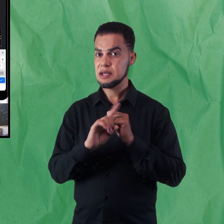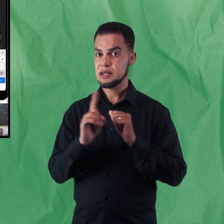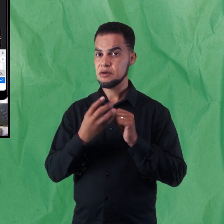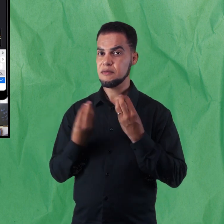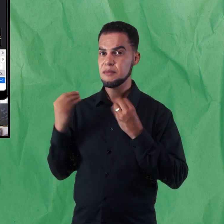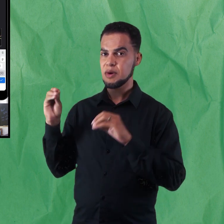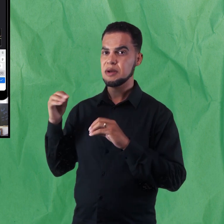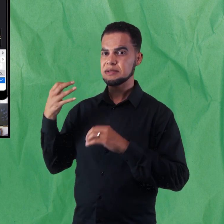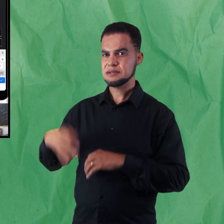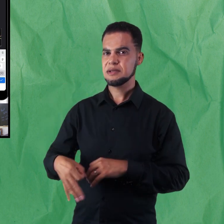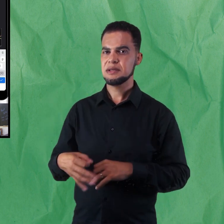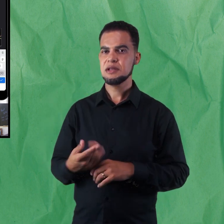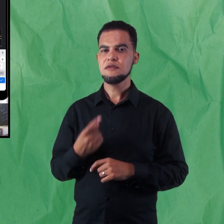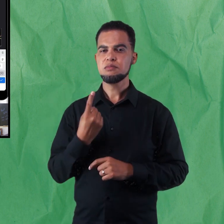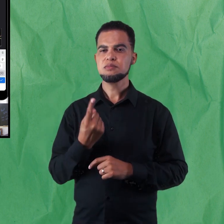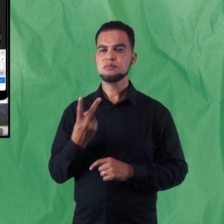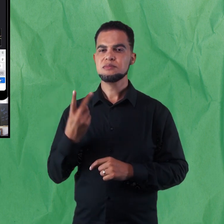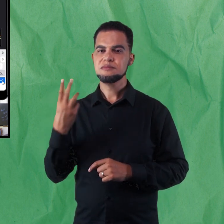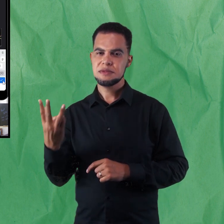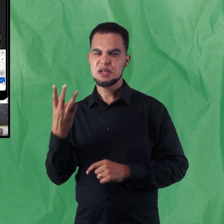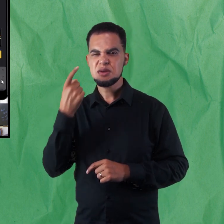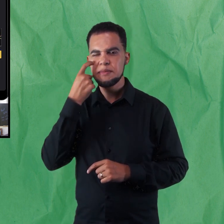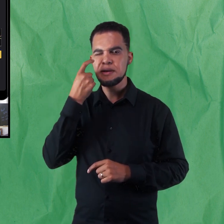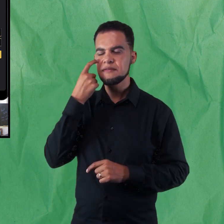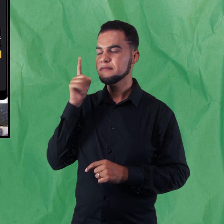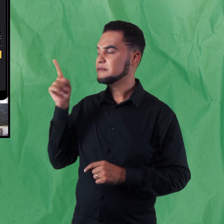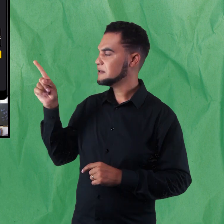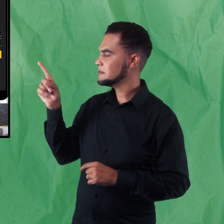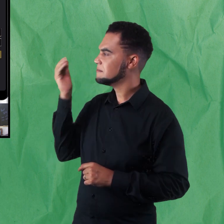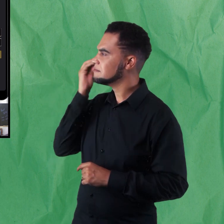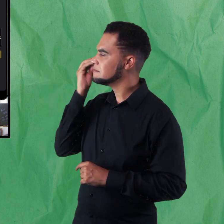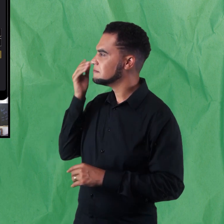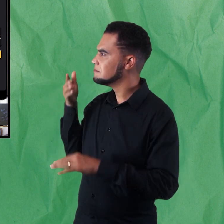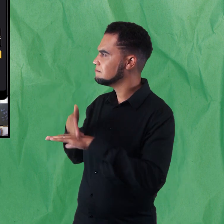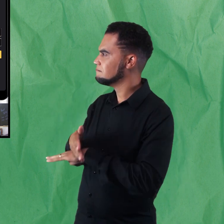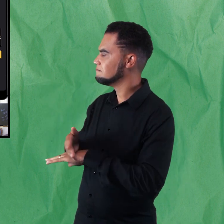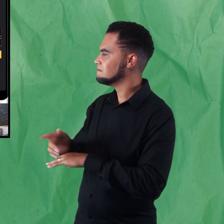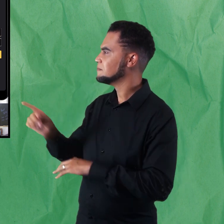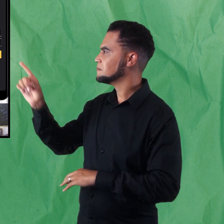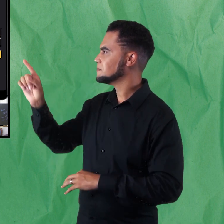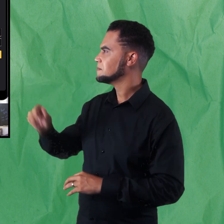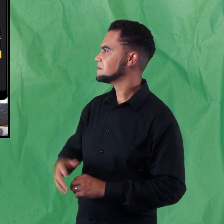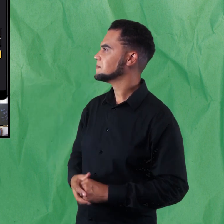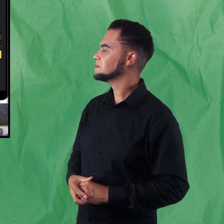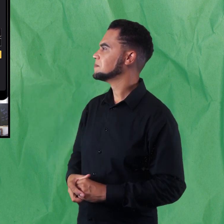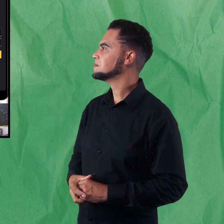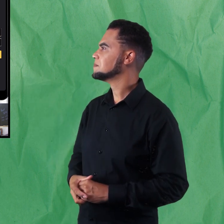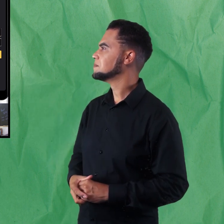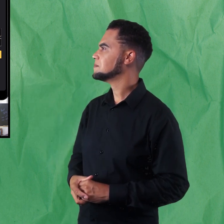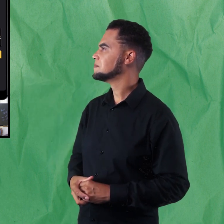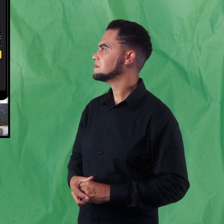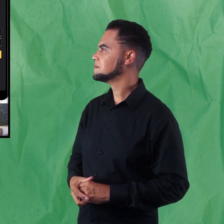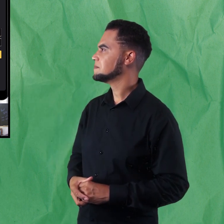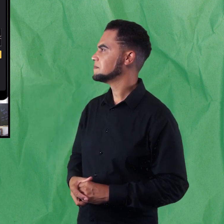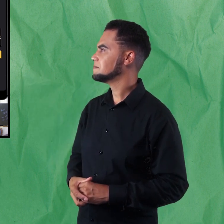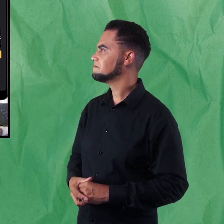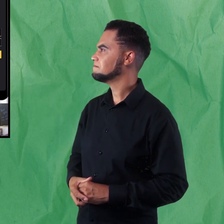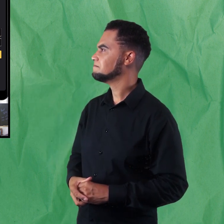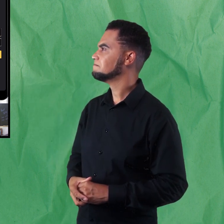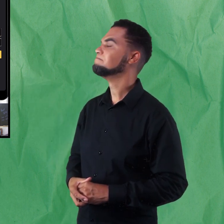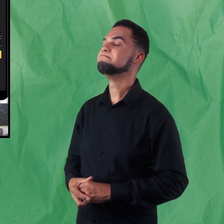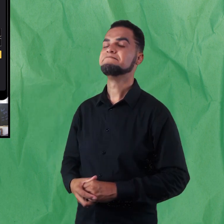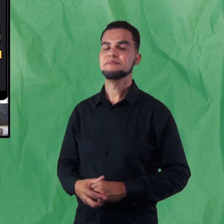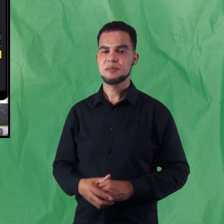vou pôr a senha certa, eu vou pôr a senha 123. E vou tentar entrar. Wrong password.